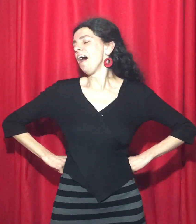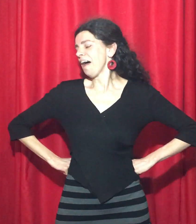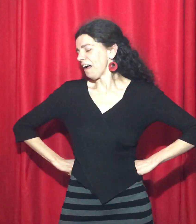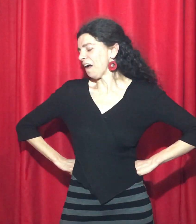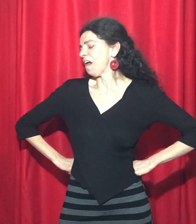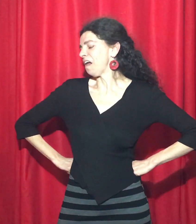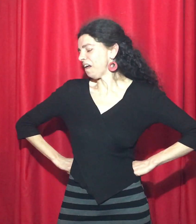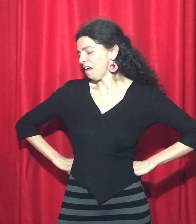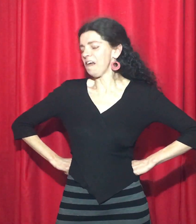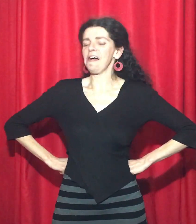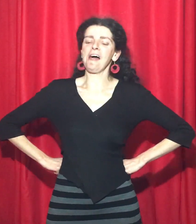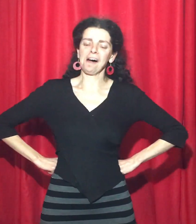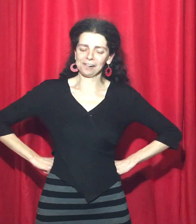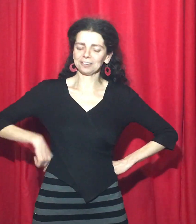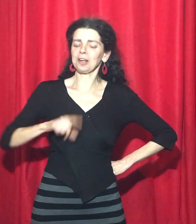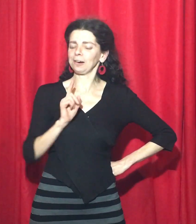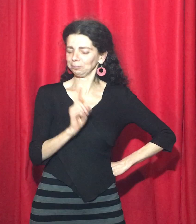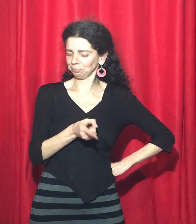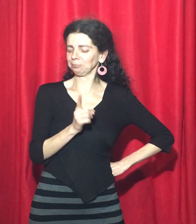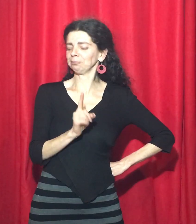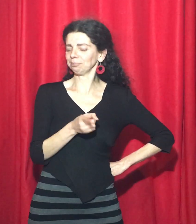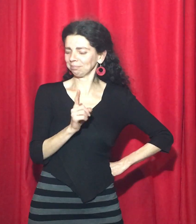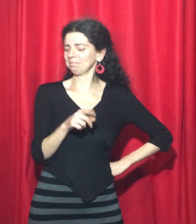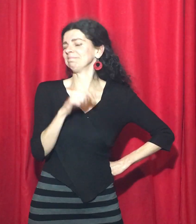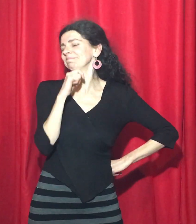« Tu as raison, mon garçon, » dit le loup en rigolant.